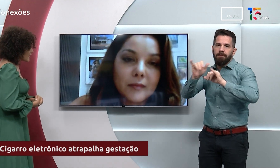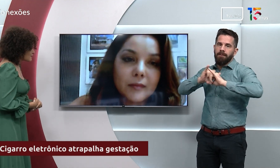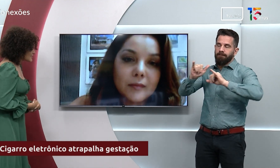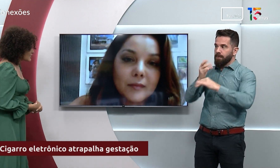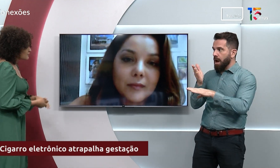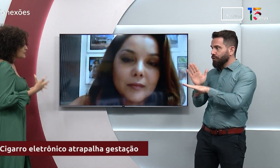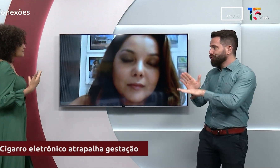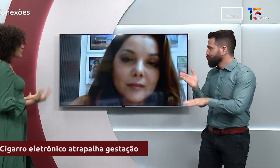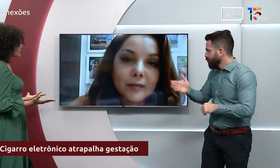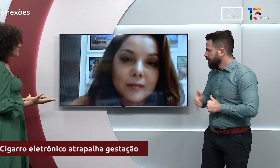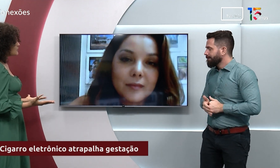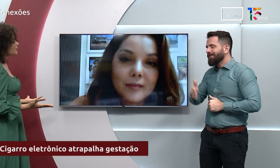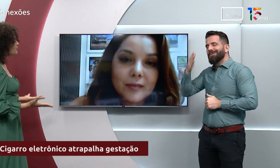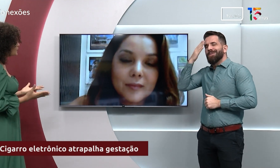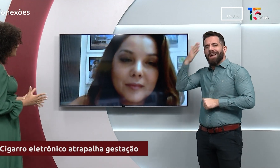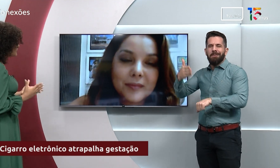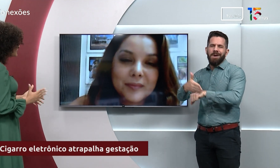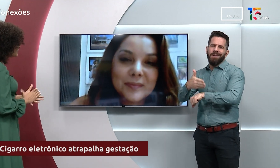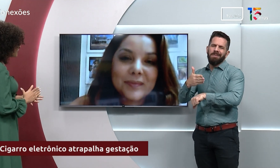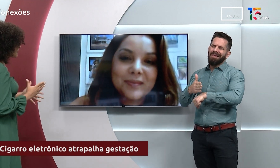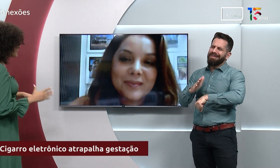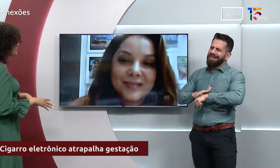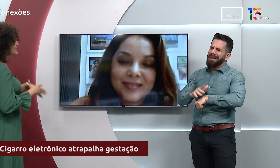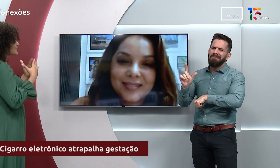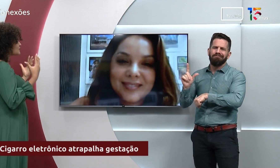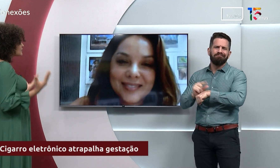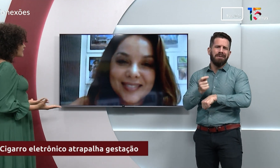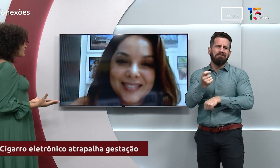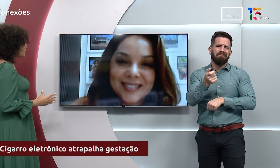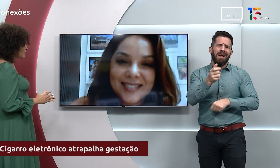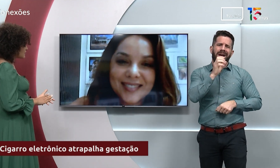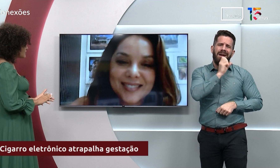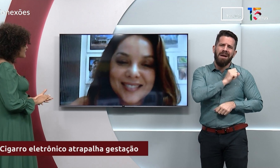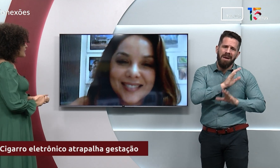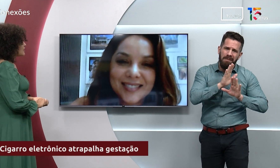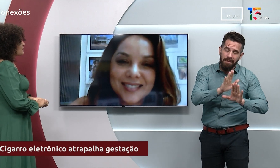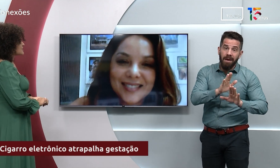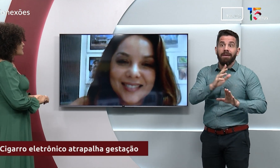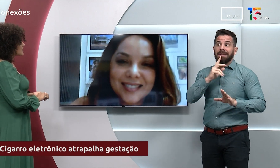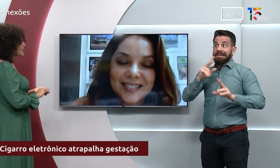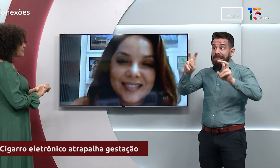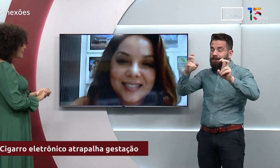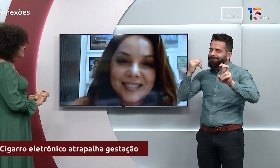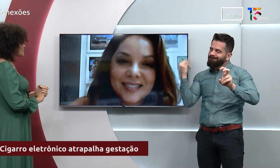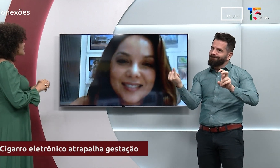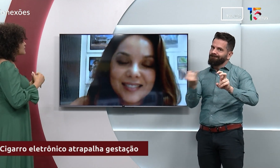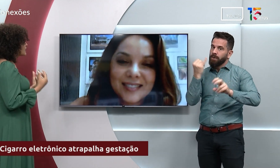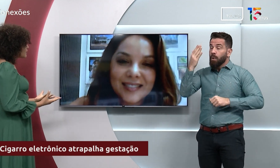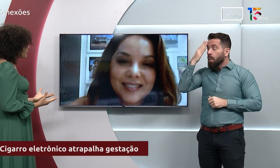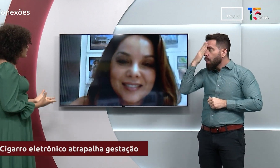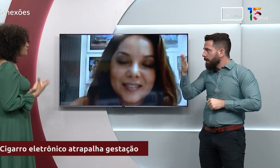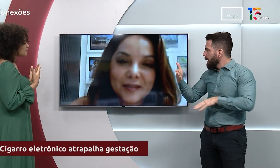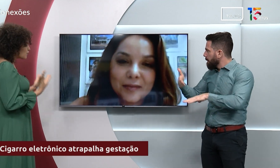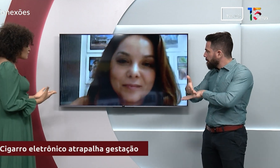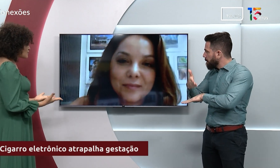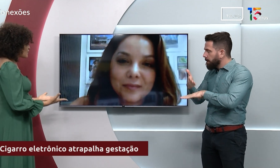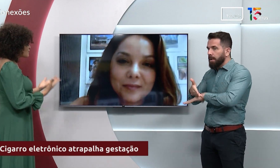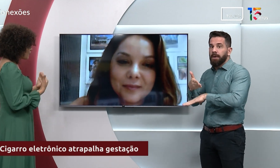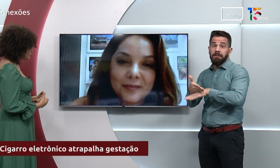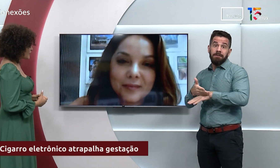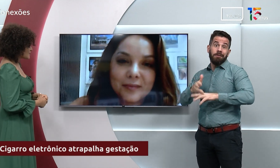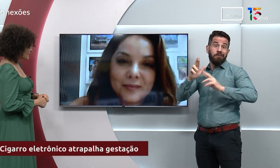pergunta, a senhora já trouxe essa informação, o que a gente deve fazer a partir de agora? E a senhora acabou de dizer que é campanha